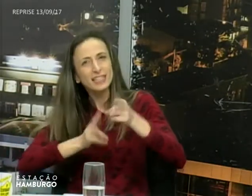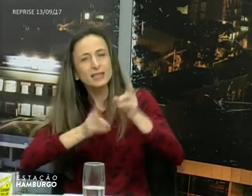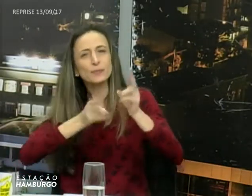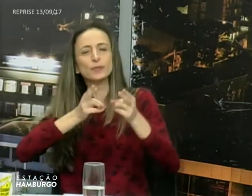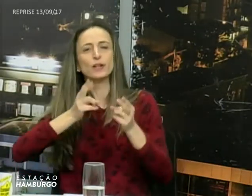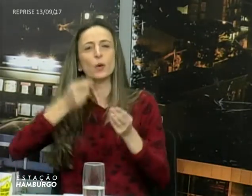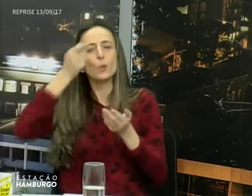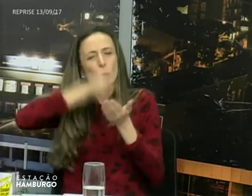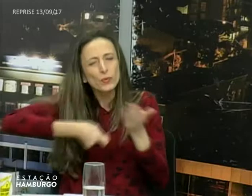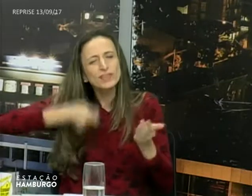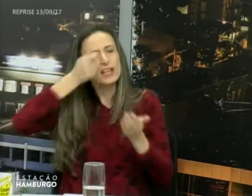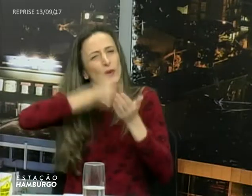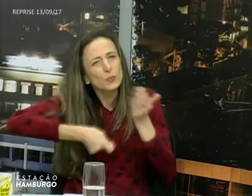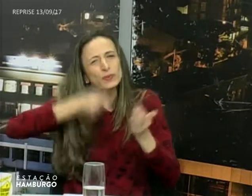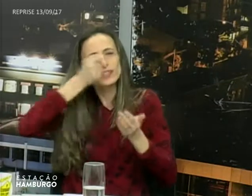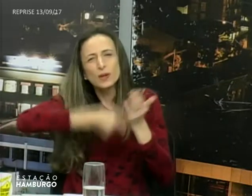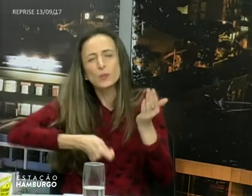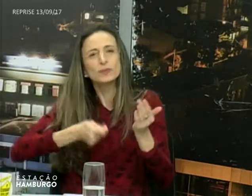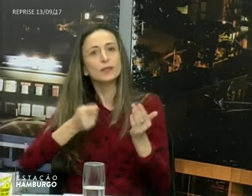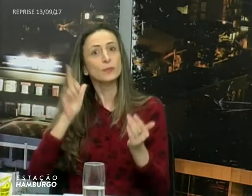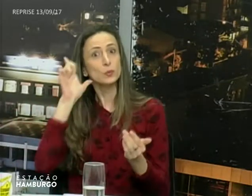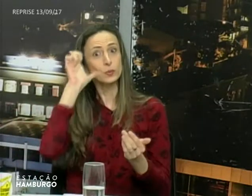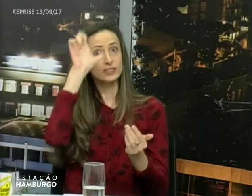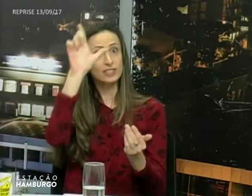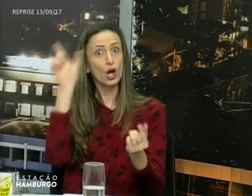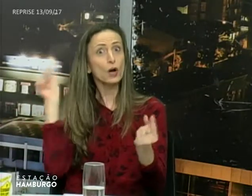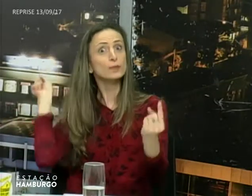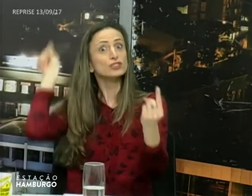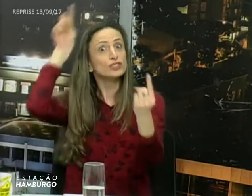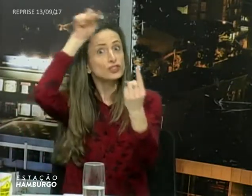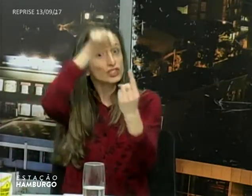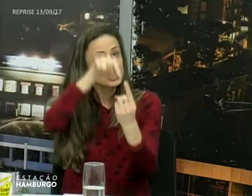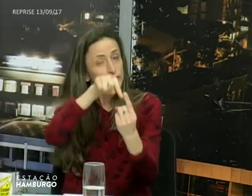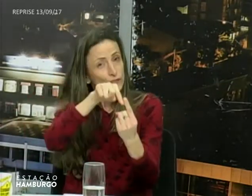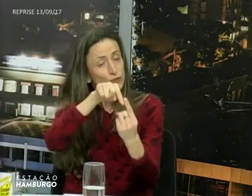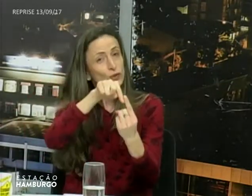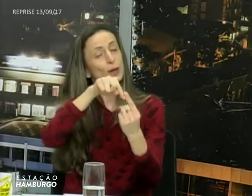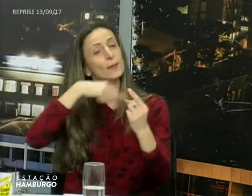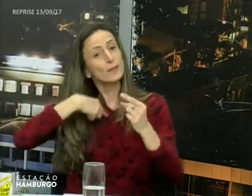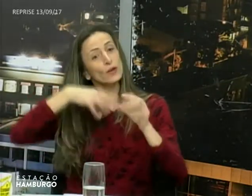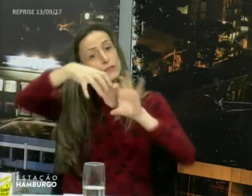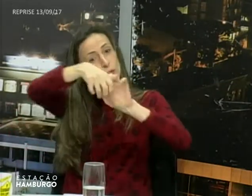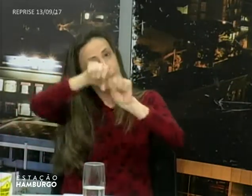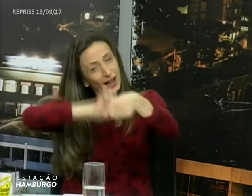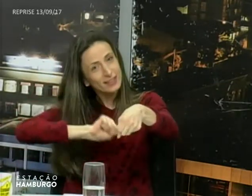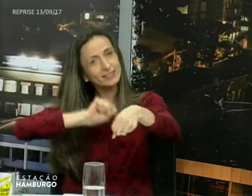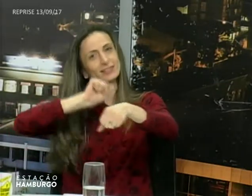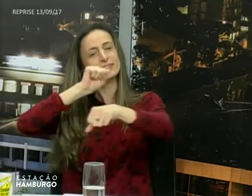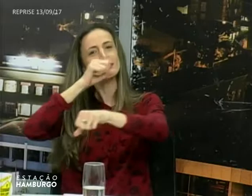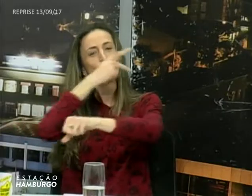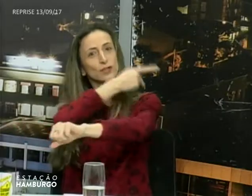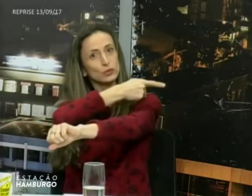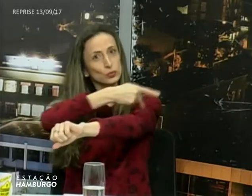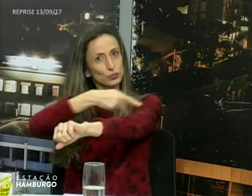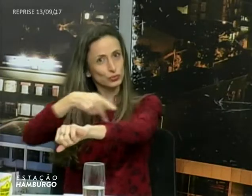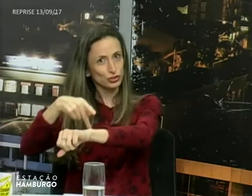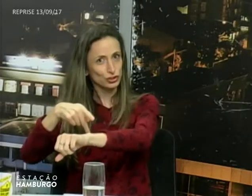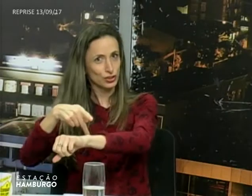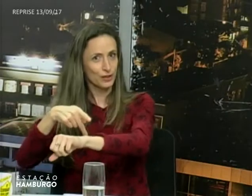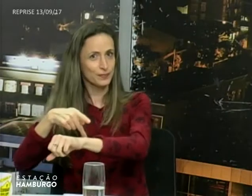Eu sempre lutei, batalhei, consegui meus objetivos, me formei, depois